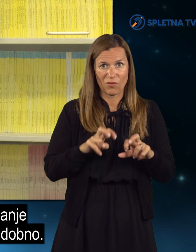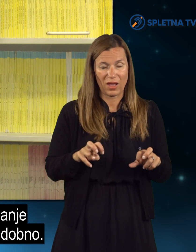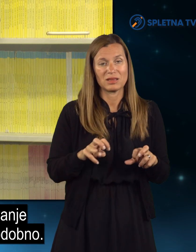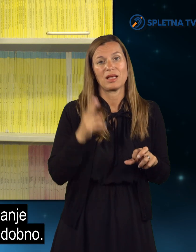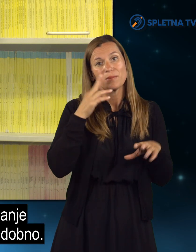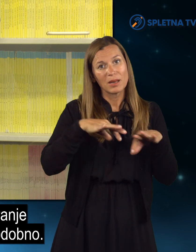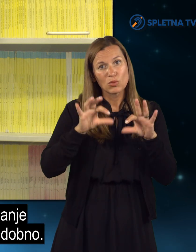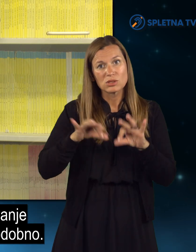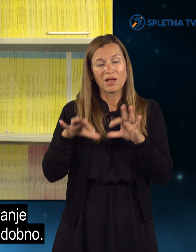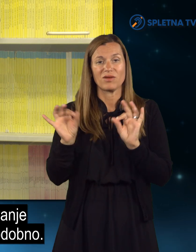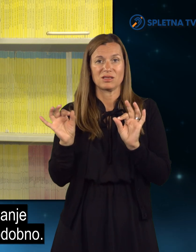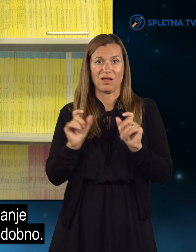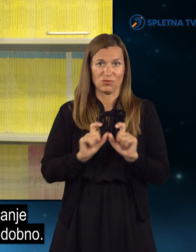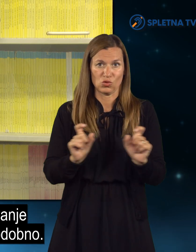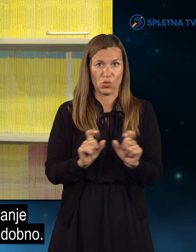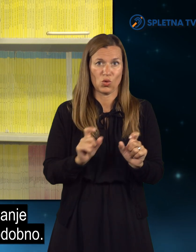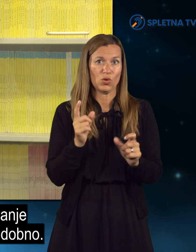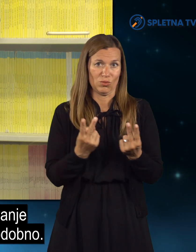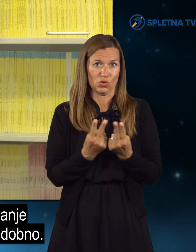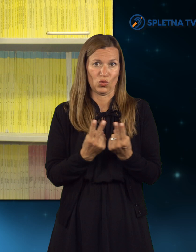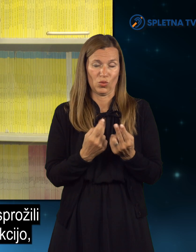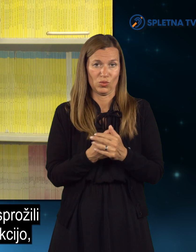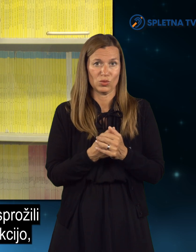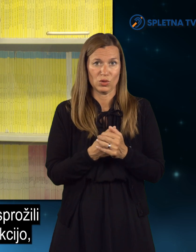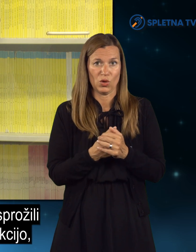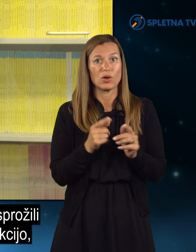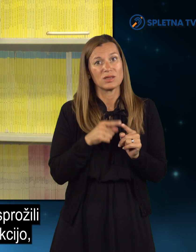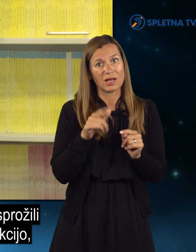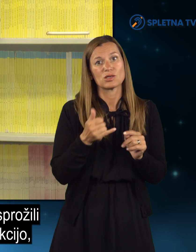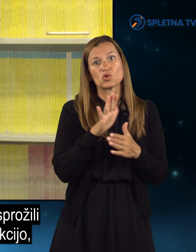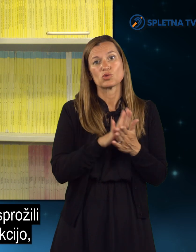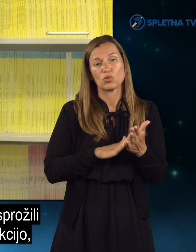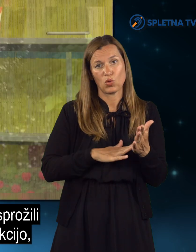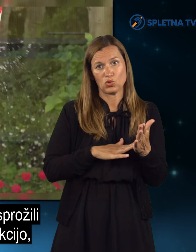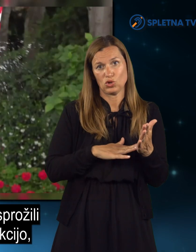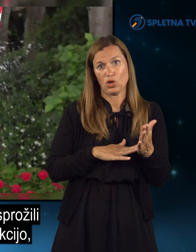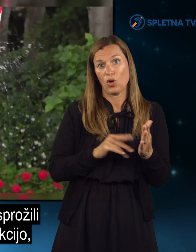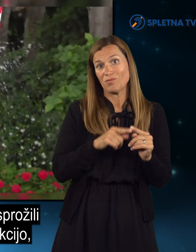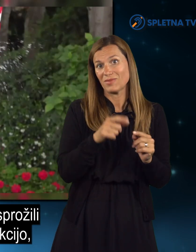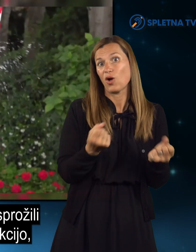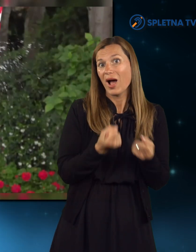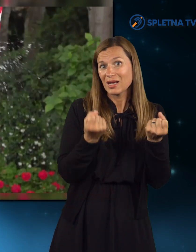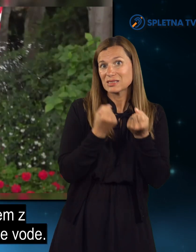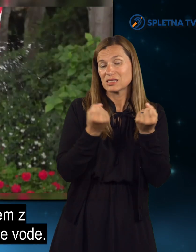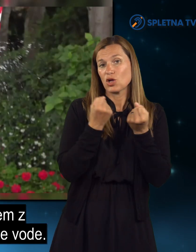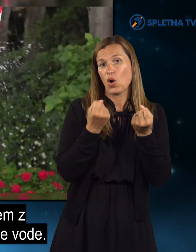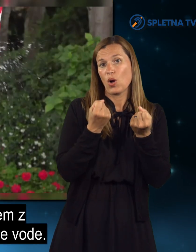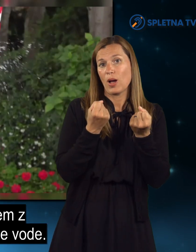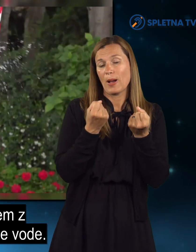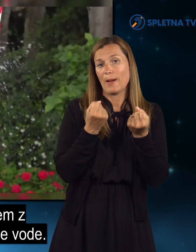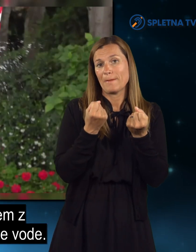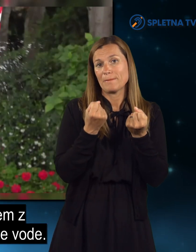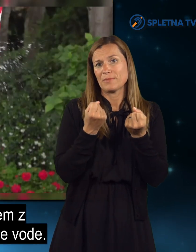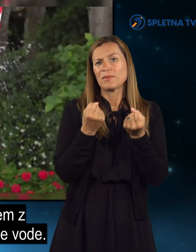raziskovanje, prepoznavanja vzrokov in podobno. In takrat so sprožili takšno viralno akcijo s polivanjem